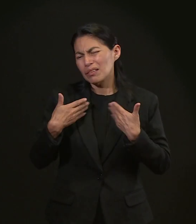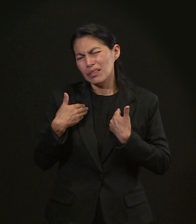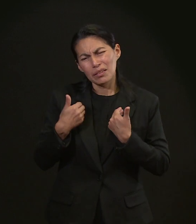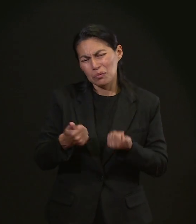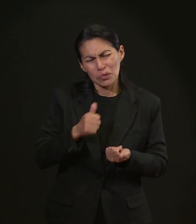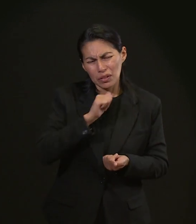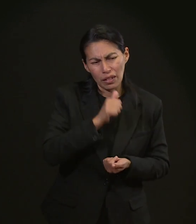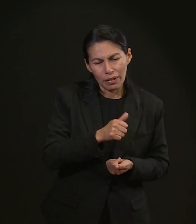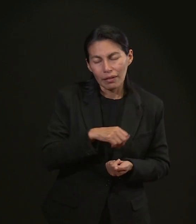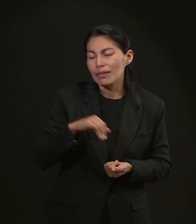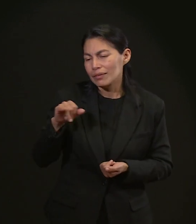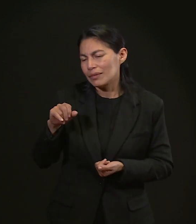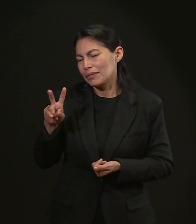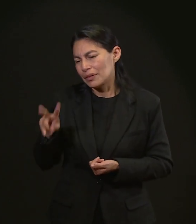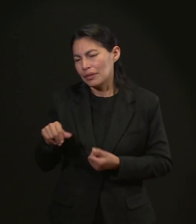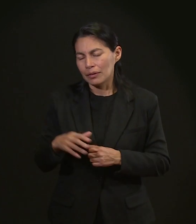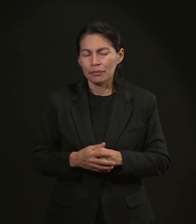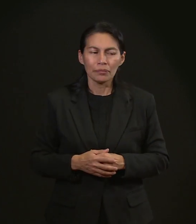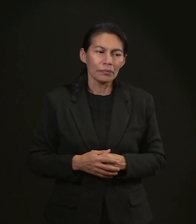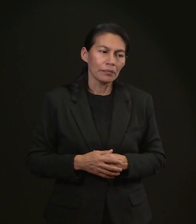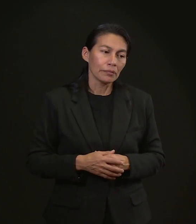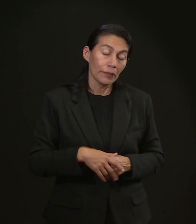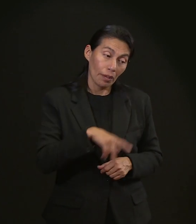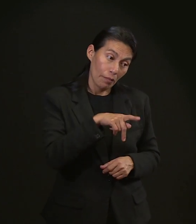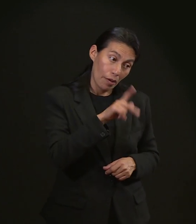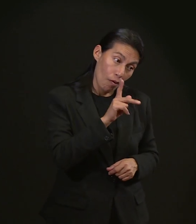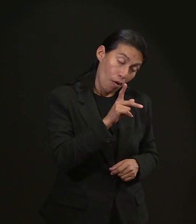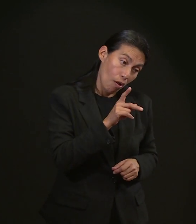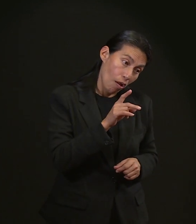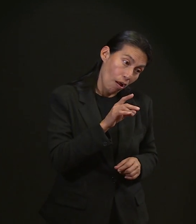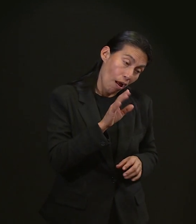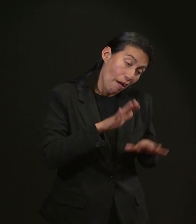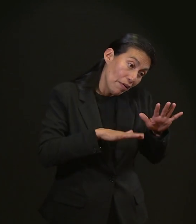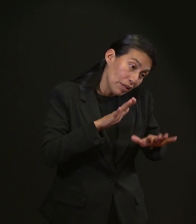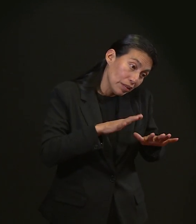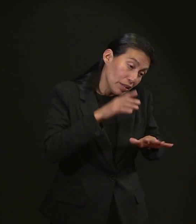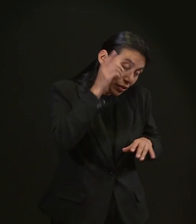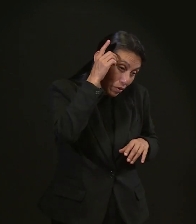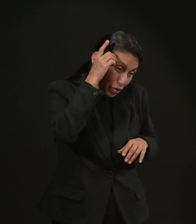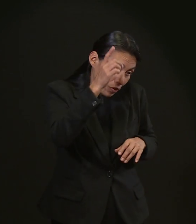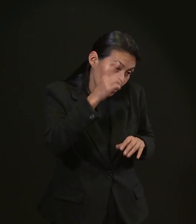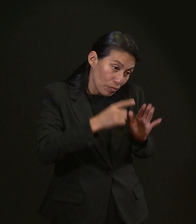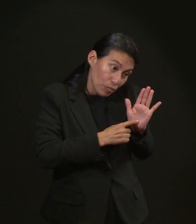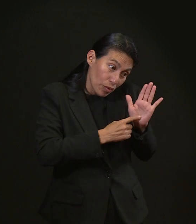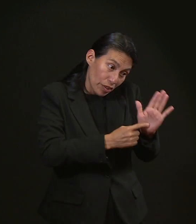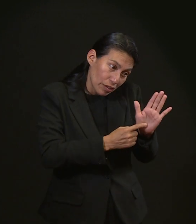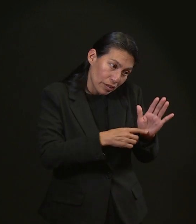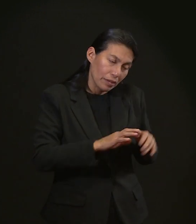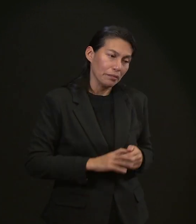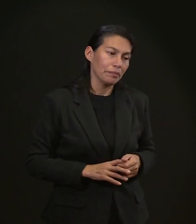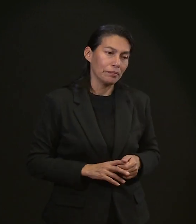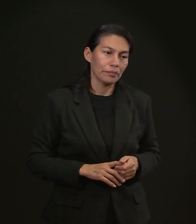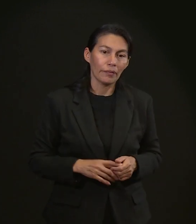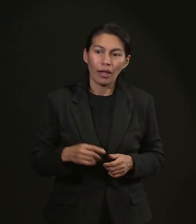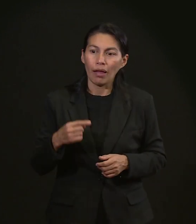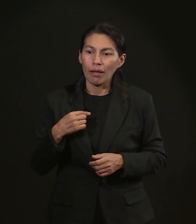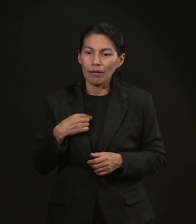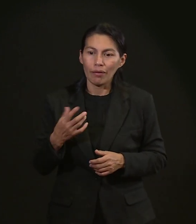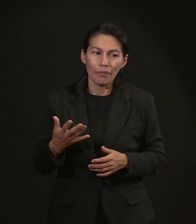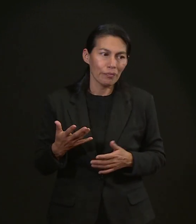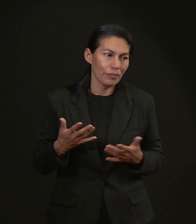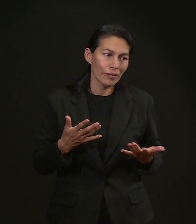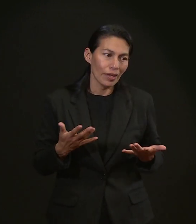instancia no lo entendemos así pero habrá algún momento en que quizás dios ni lo revele porque yo